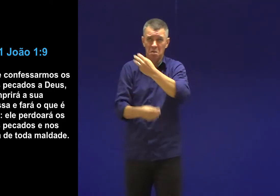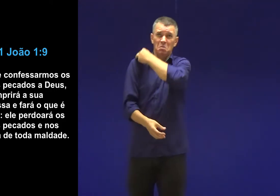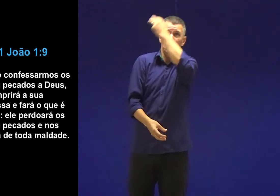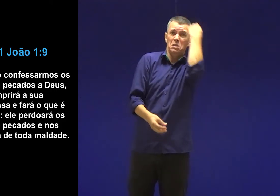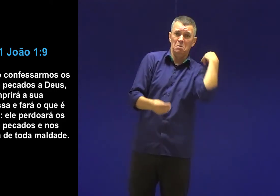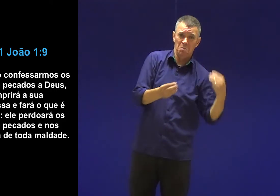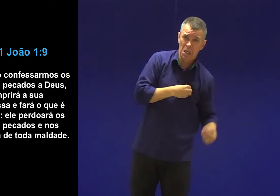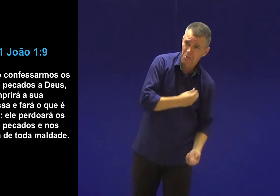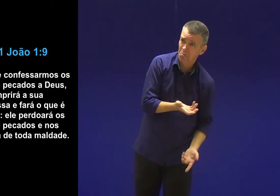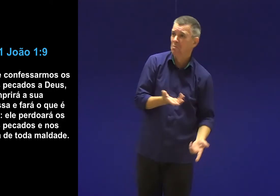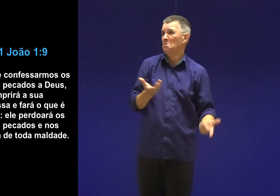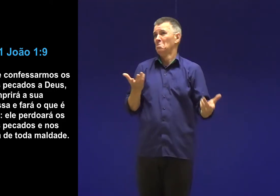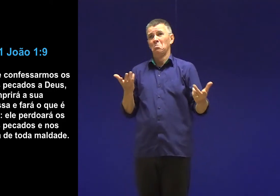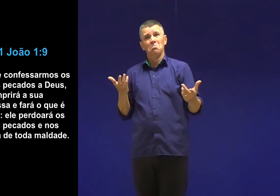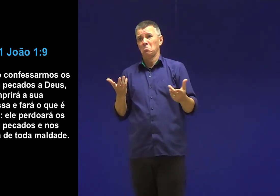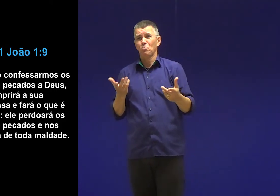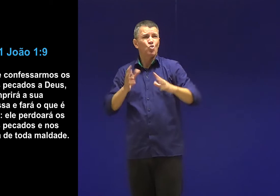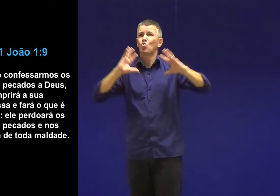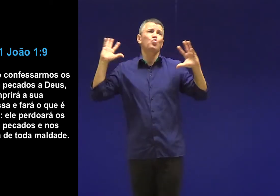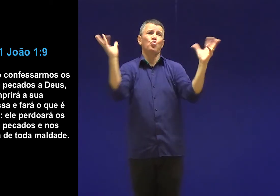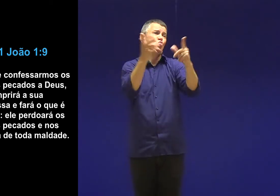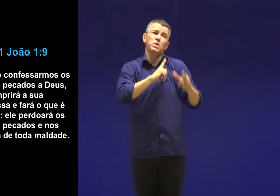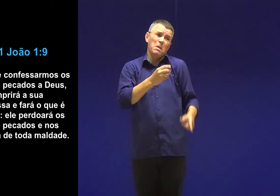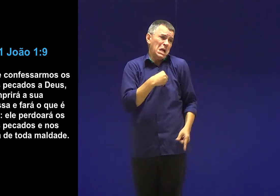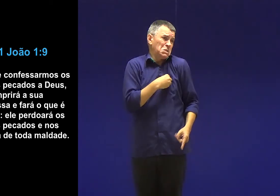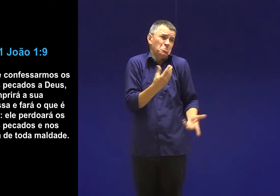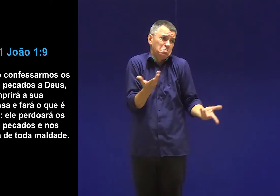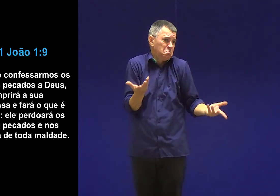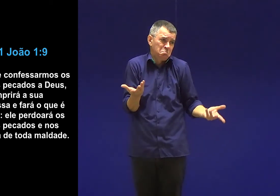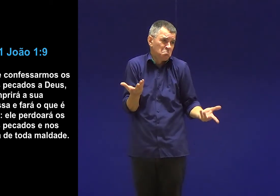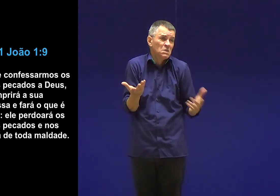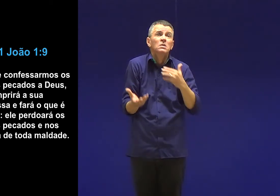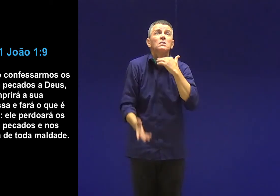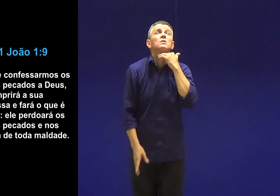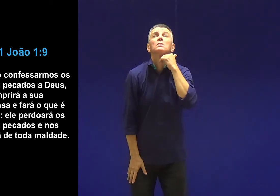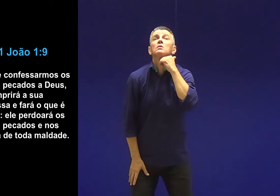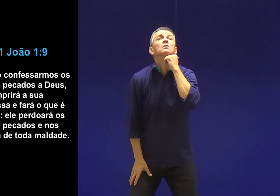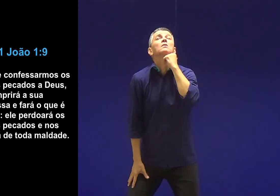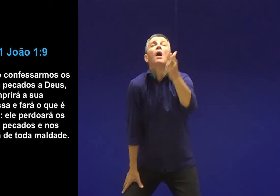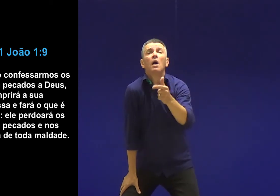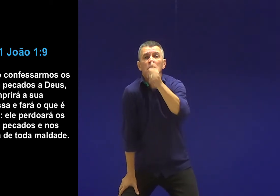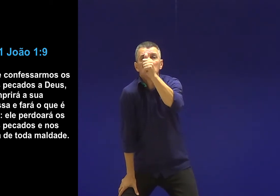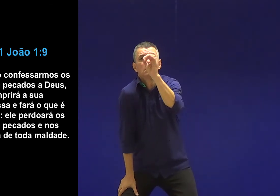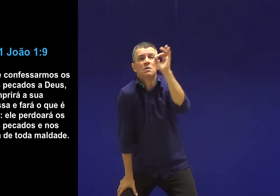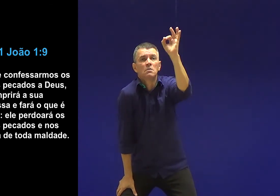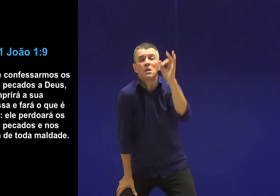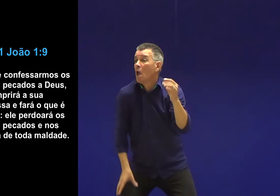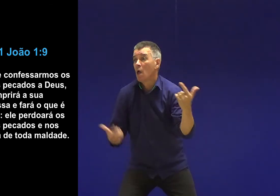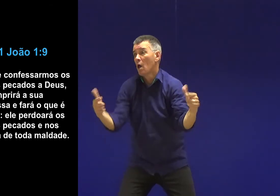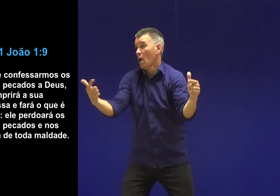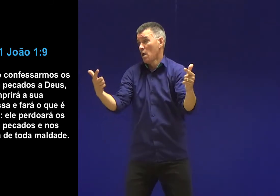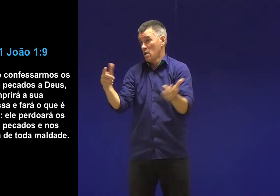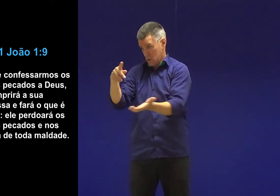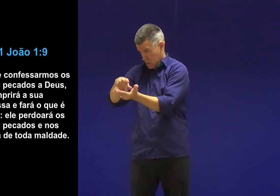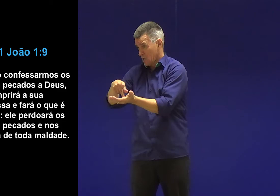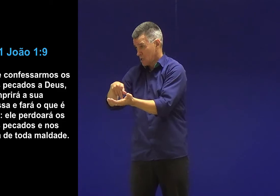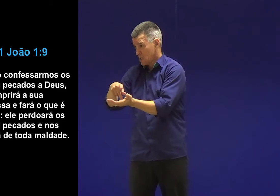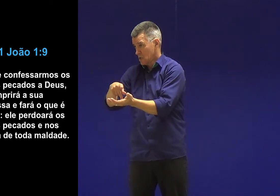o Papa e a Madre também é. Todo mundo peca. Não tem ninguém 100% perfeito.